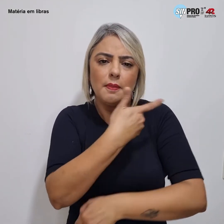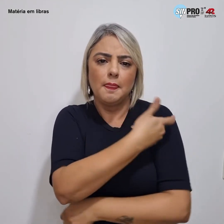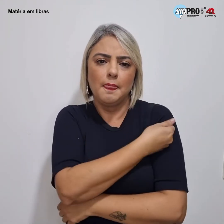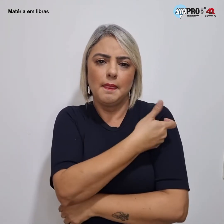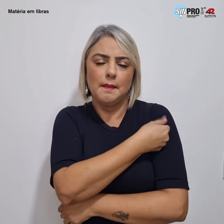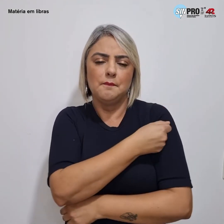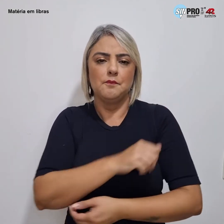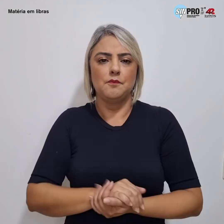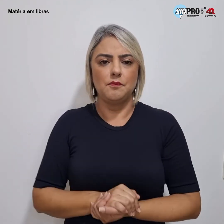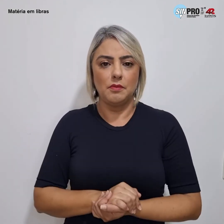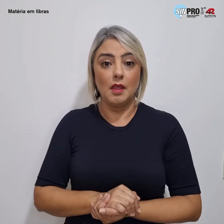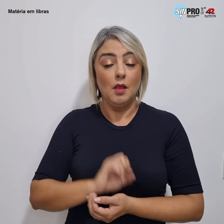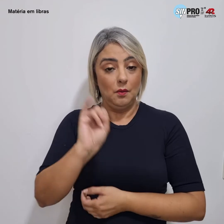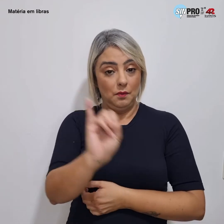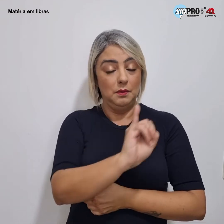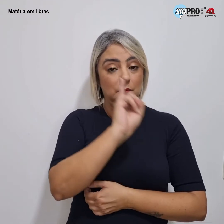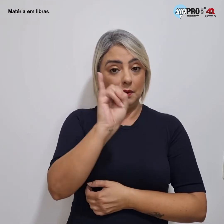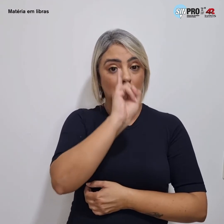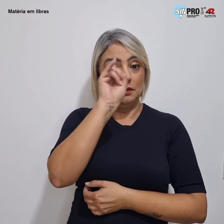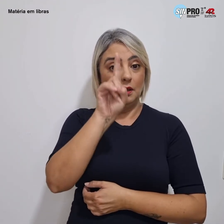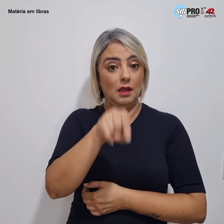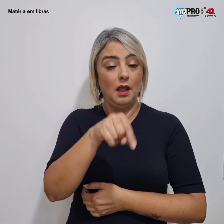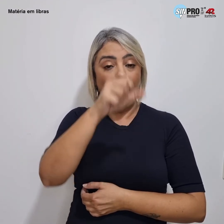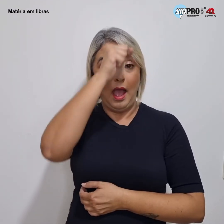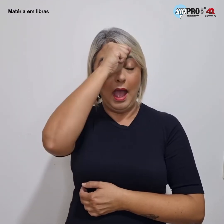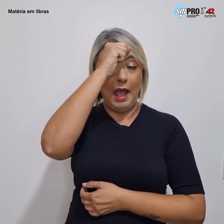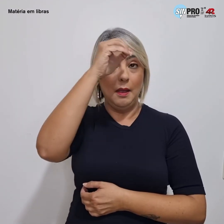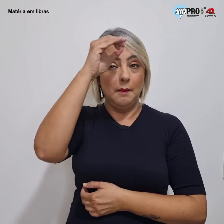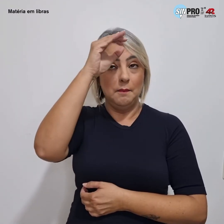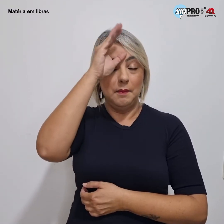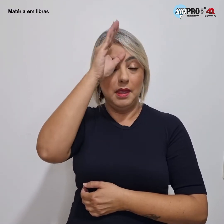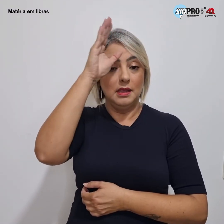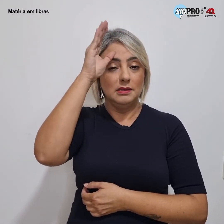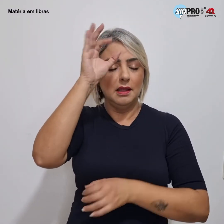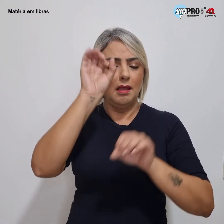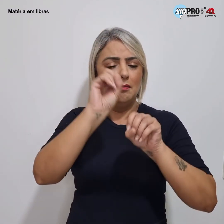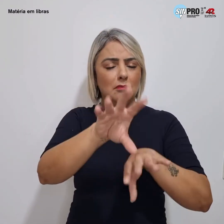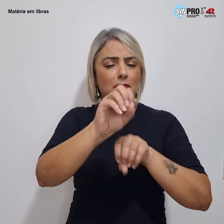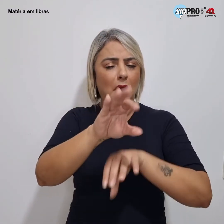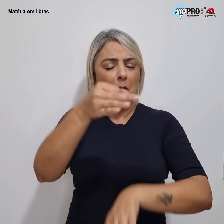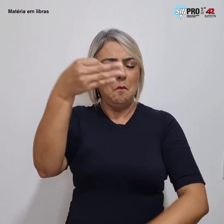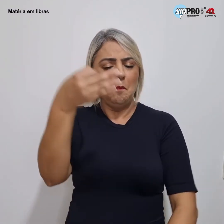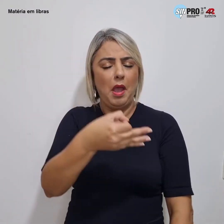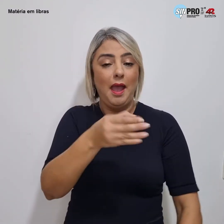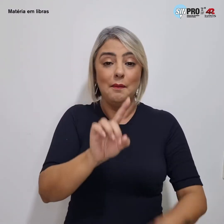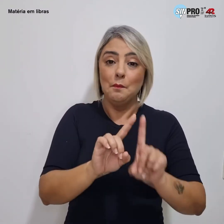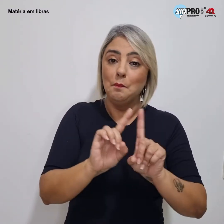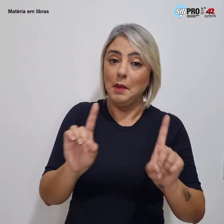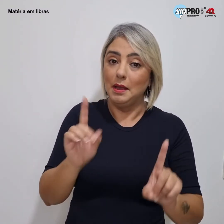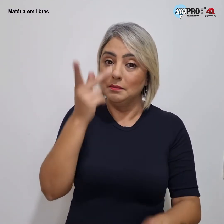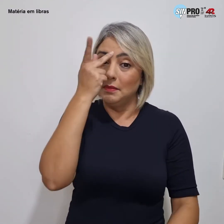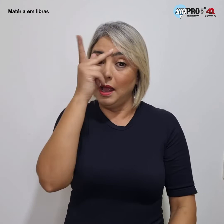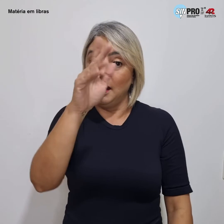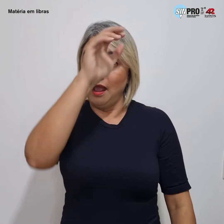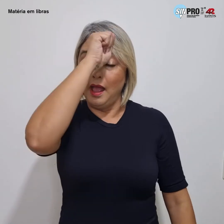medicamentos, vacinas. O importante é alfabetizar perfeitamente. Mas,